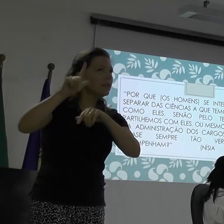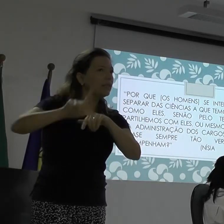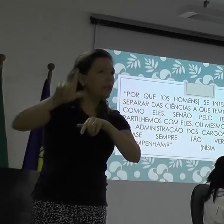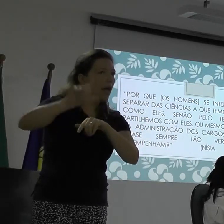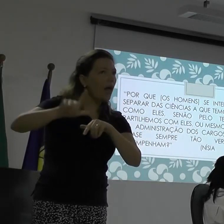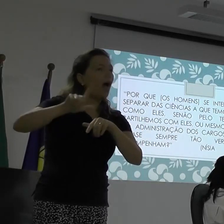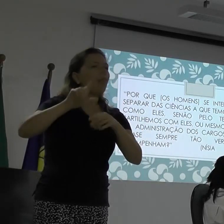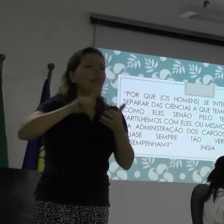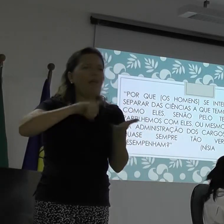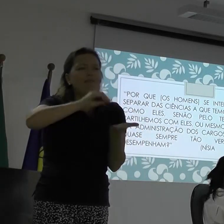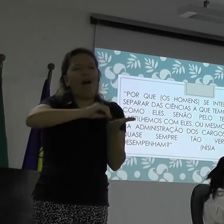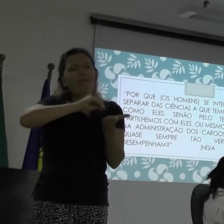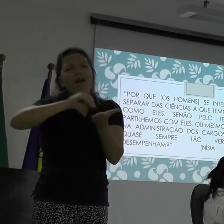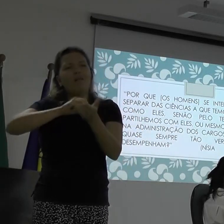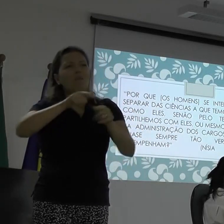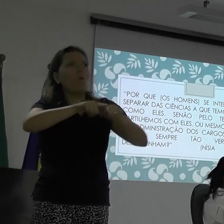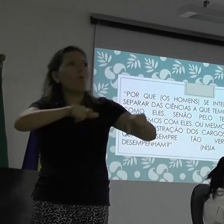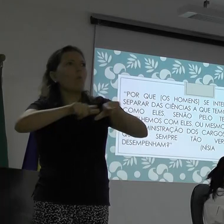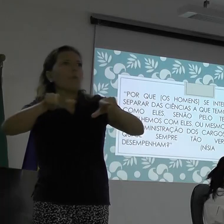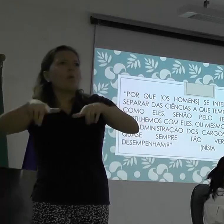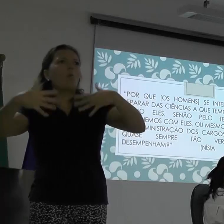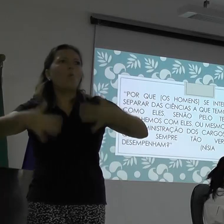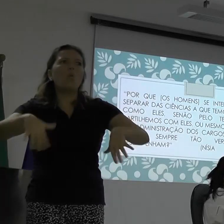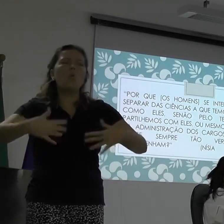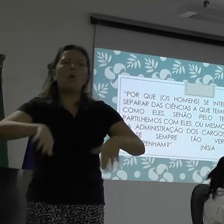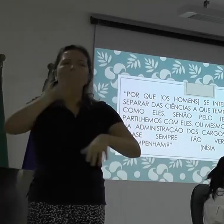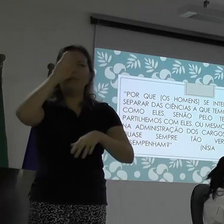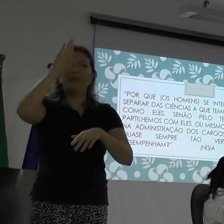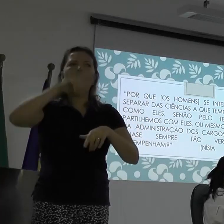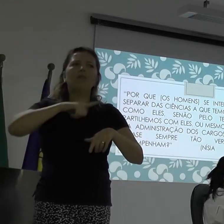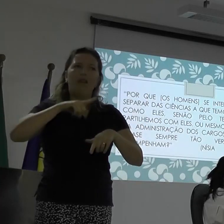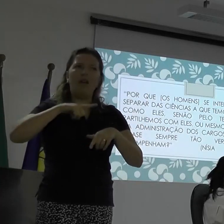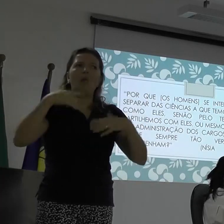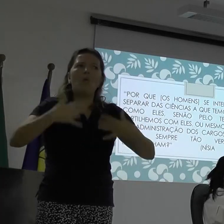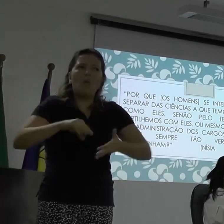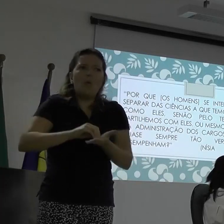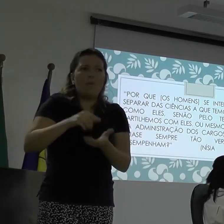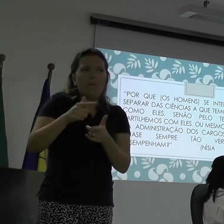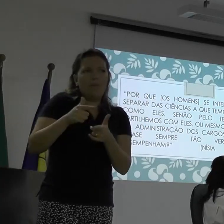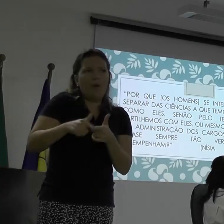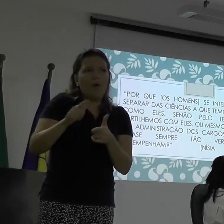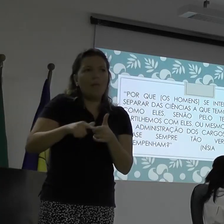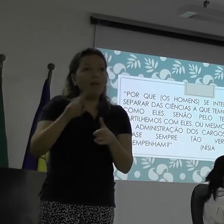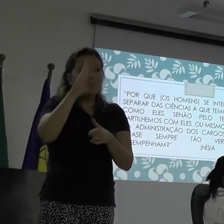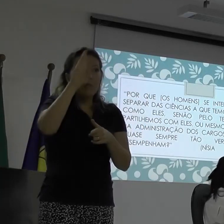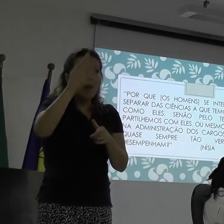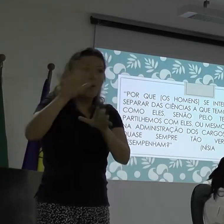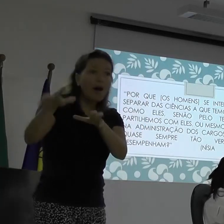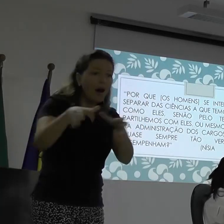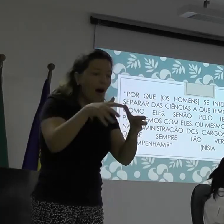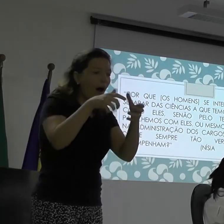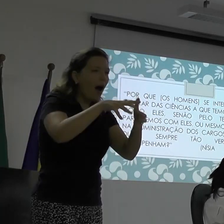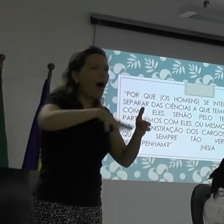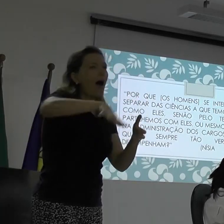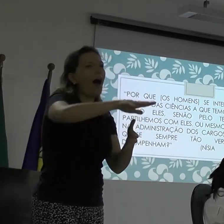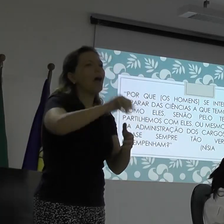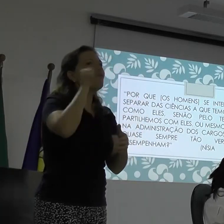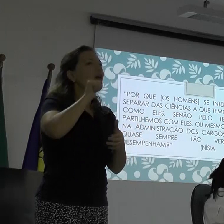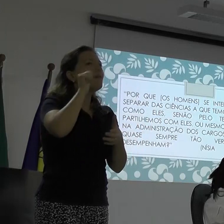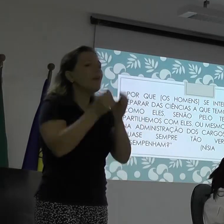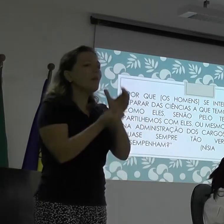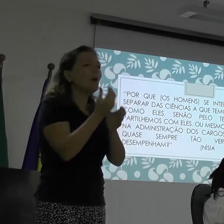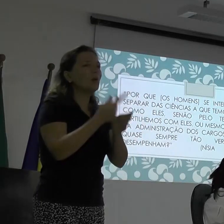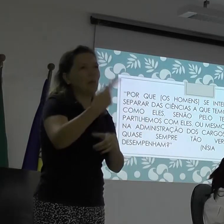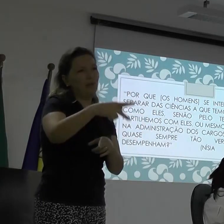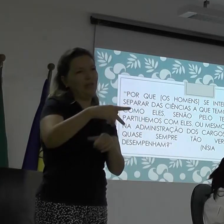são abissais e acentuadas, principalmente quando é referente à produção feminina. As